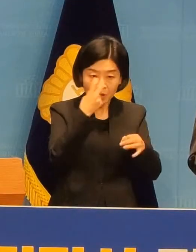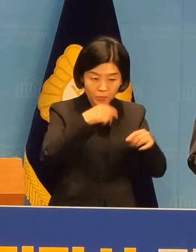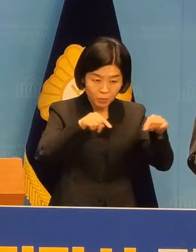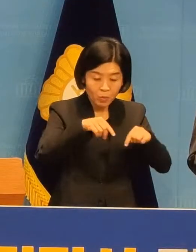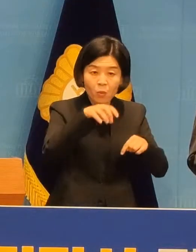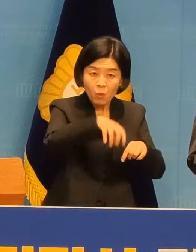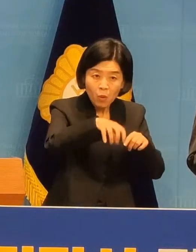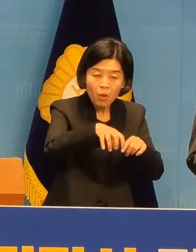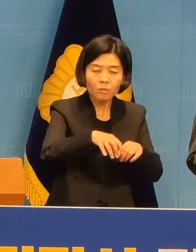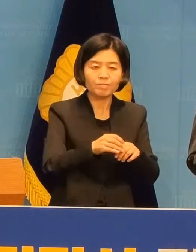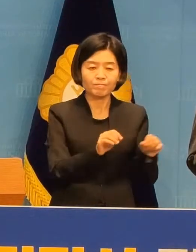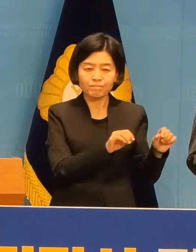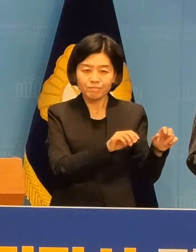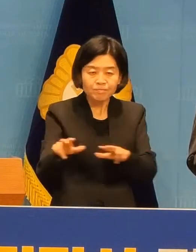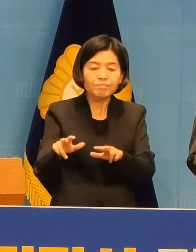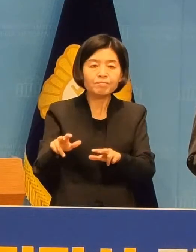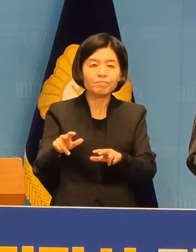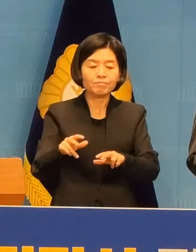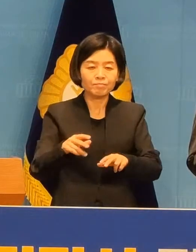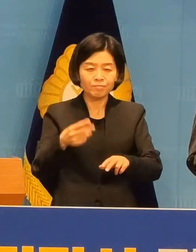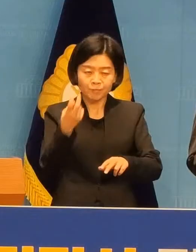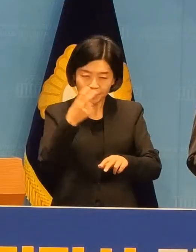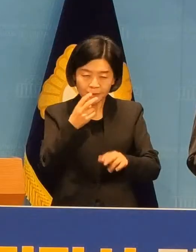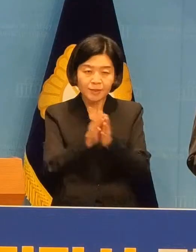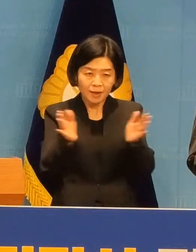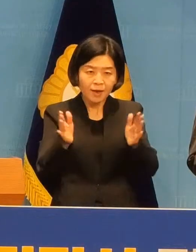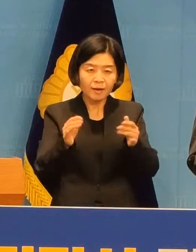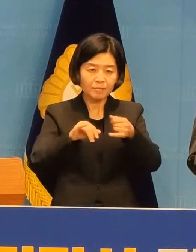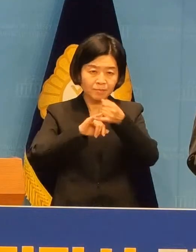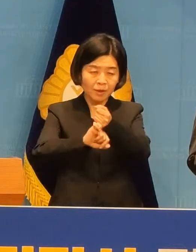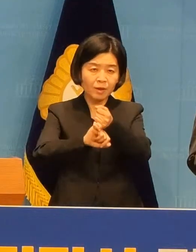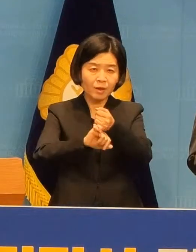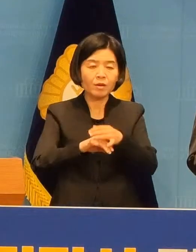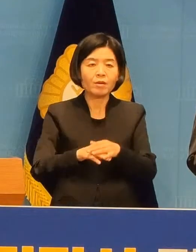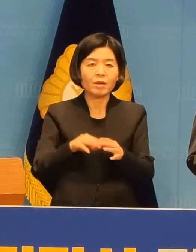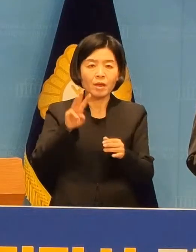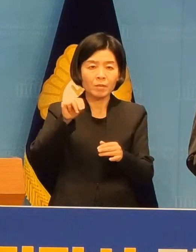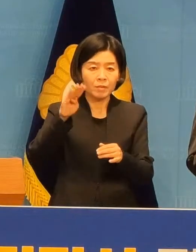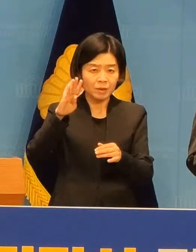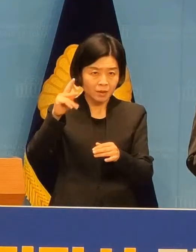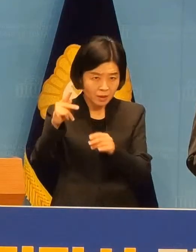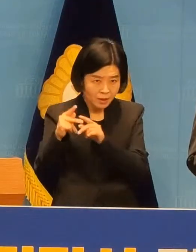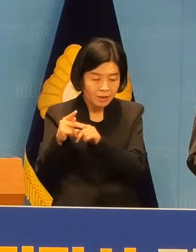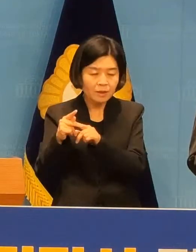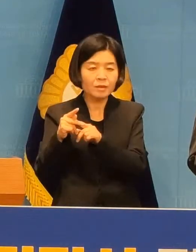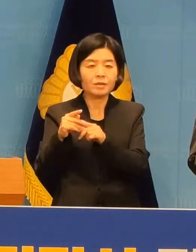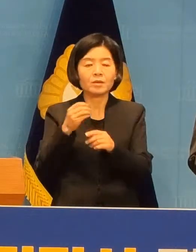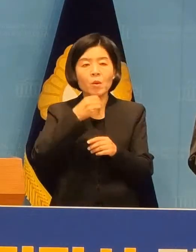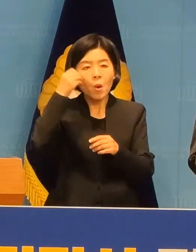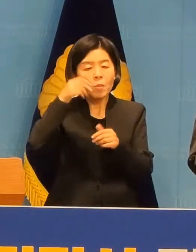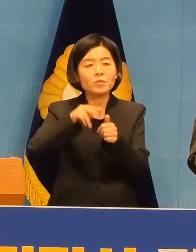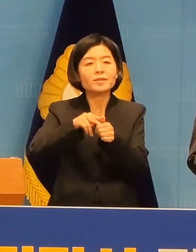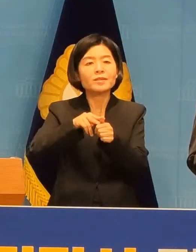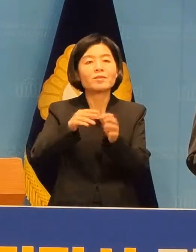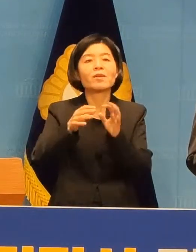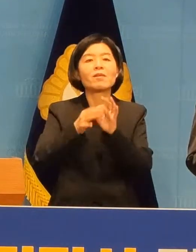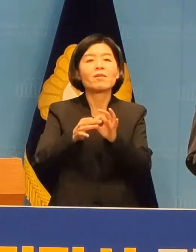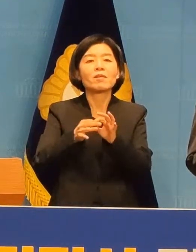조사에 착수하기로 발표하는 등 MBK 홈플러스 사태와 관련해 의미 있는 결과를